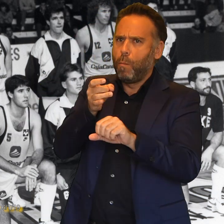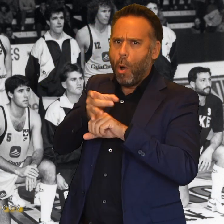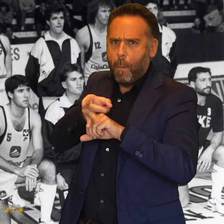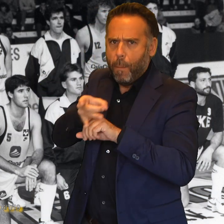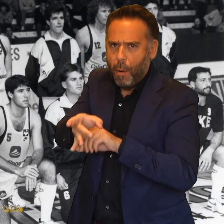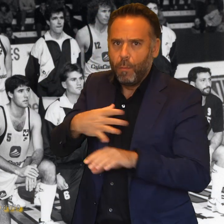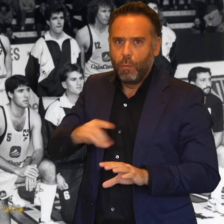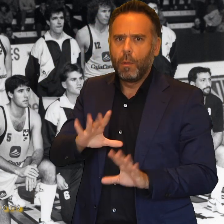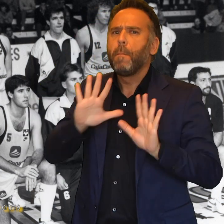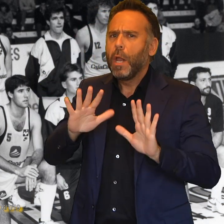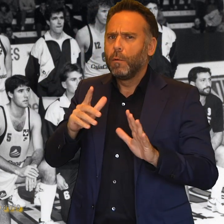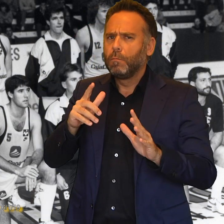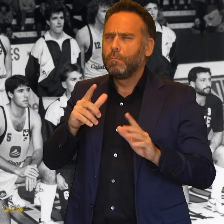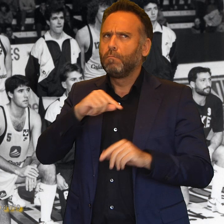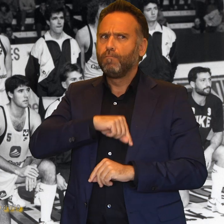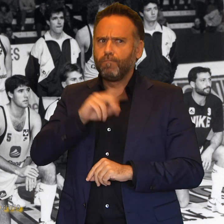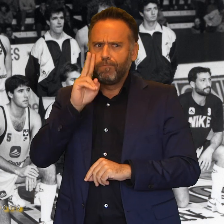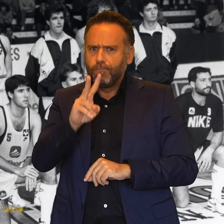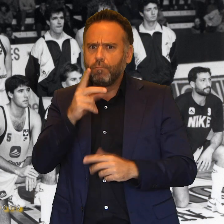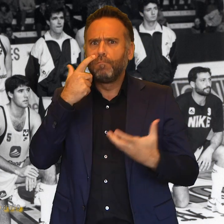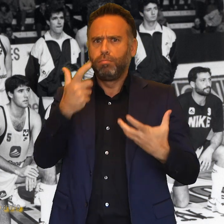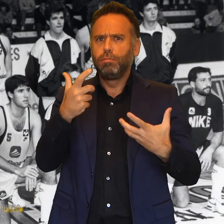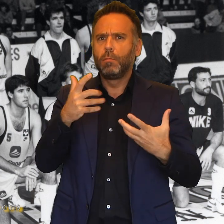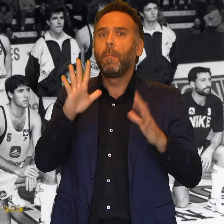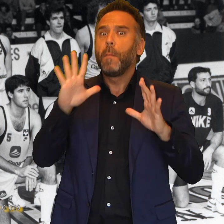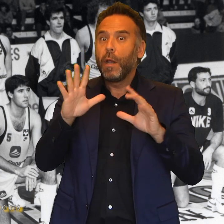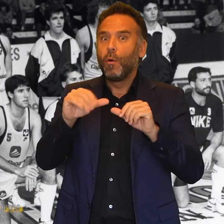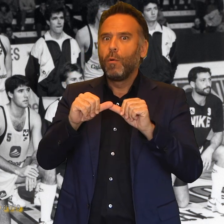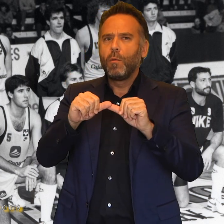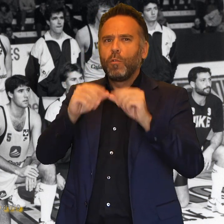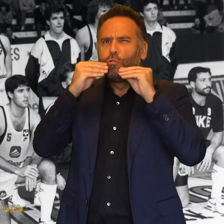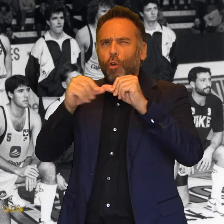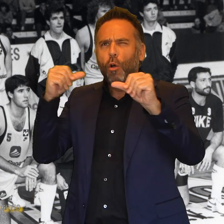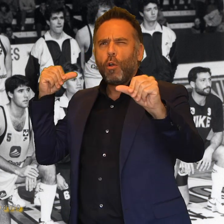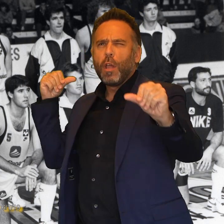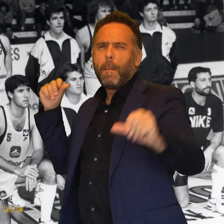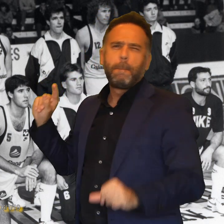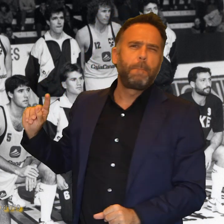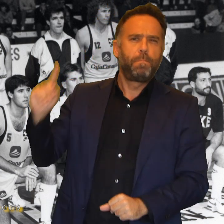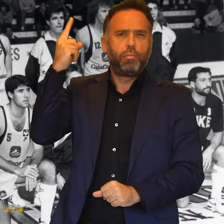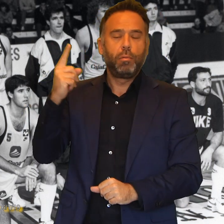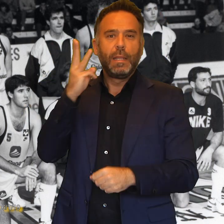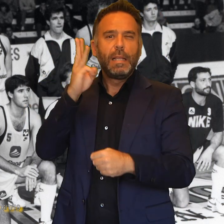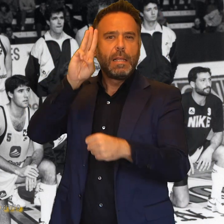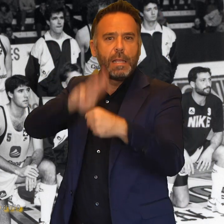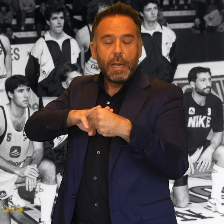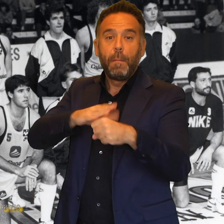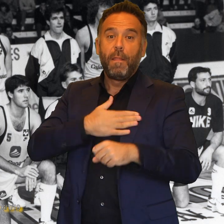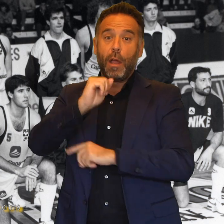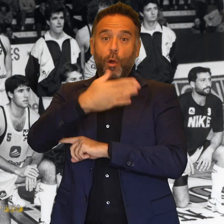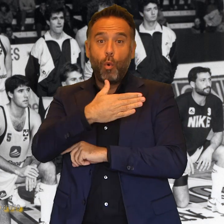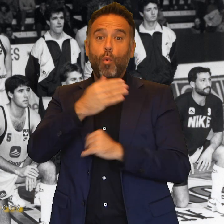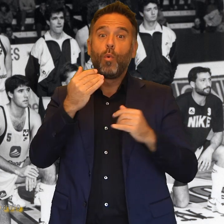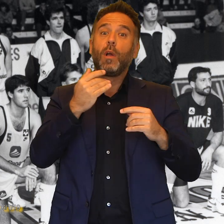actual, resulta cuanto menos llamativo conocer que quien aún encabeza la clasificación de triplistas del